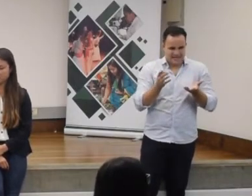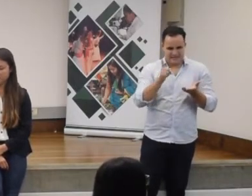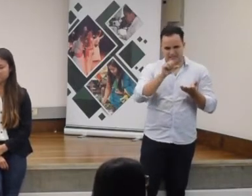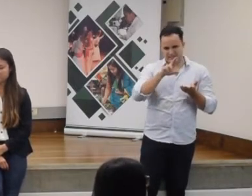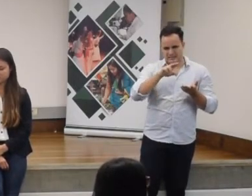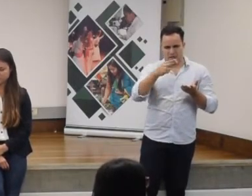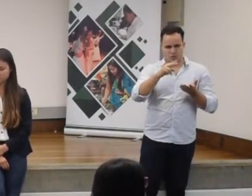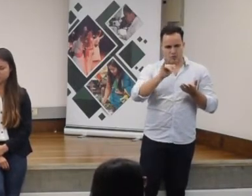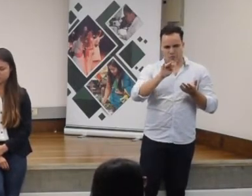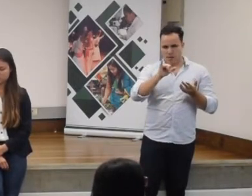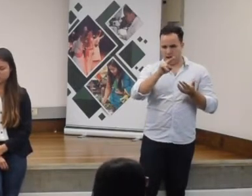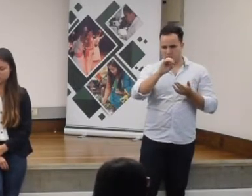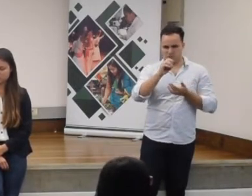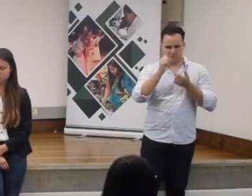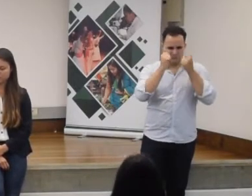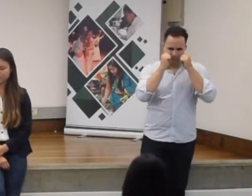tipo de